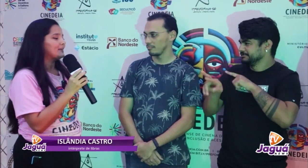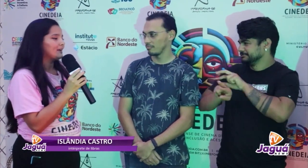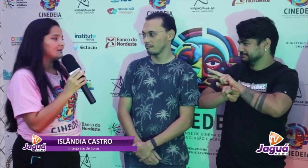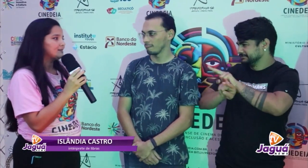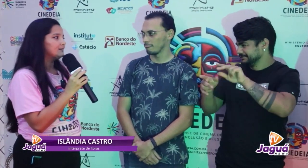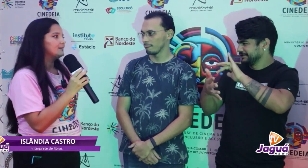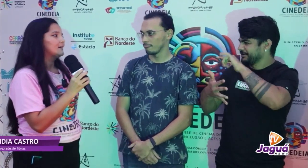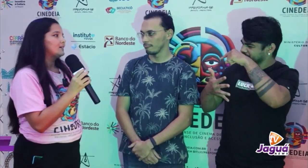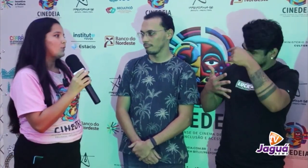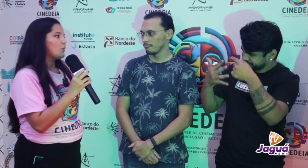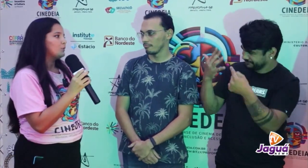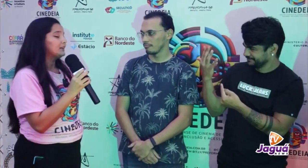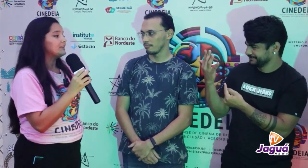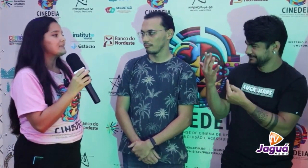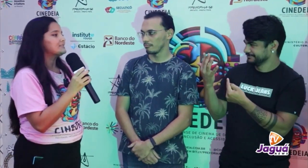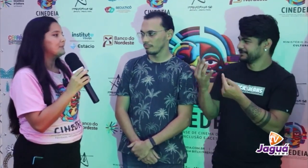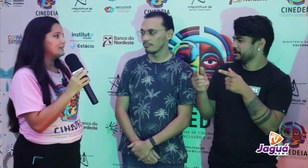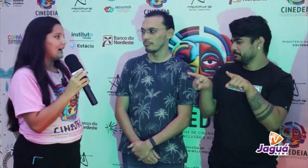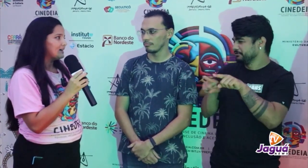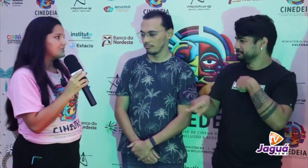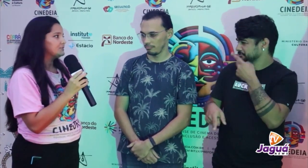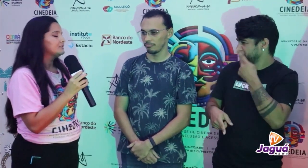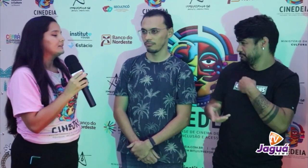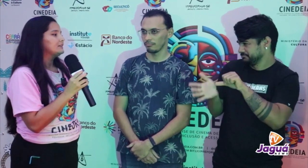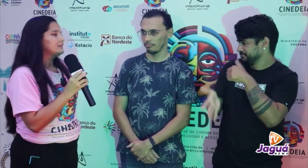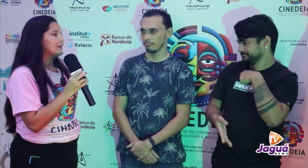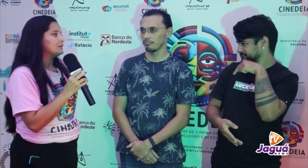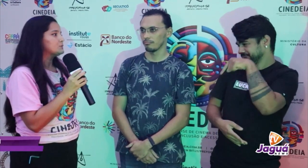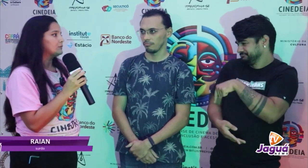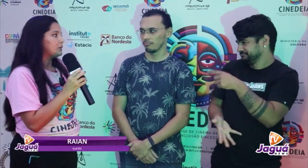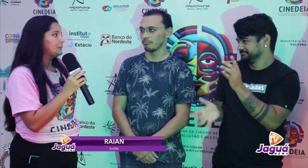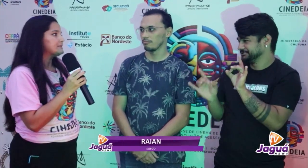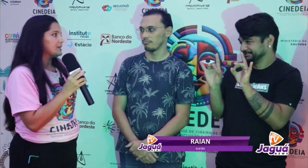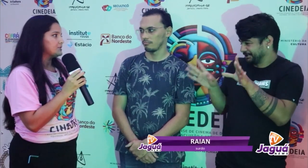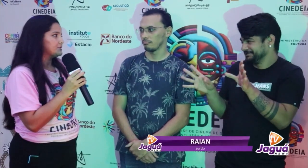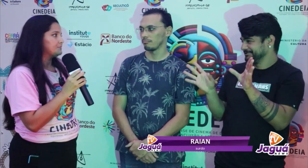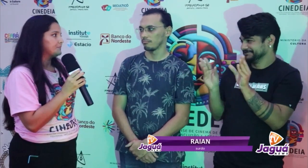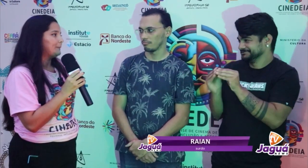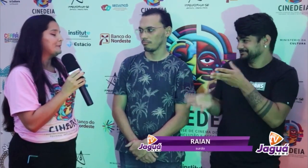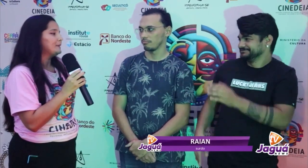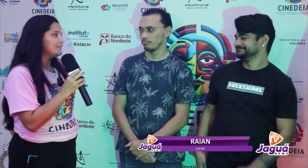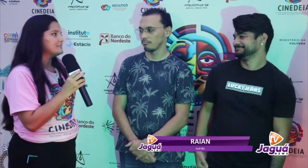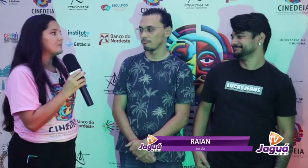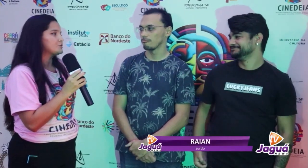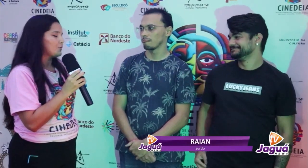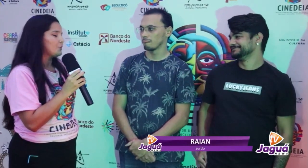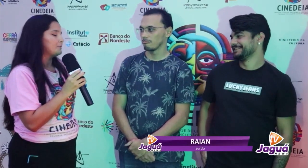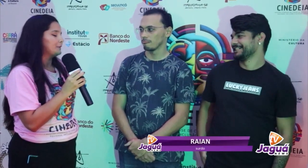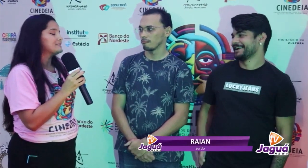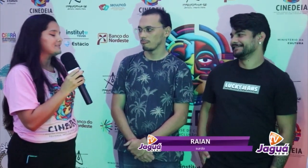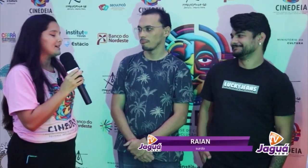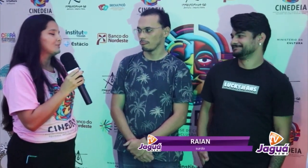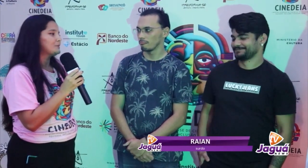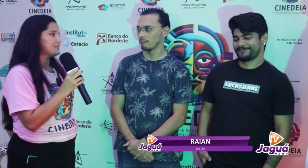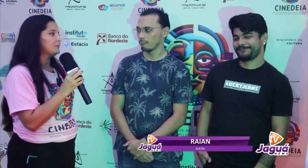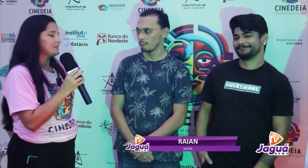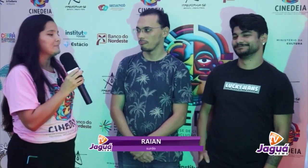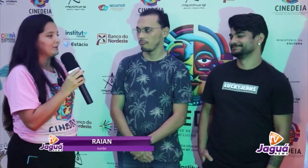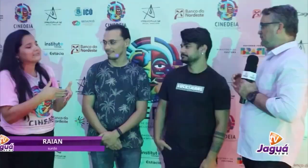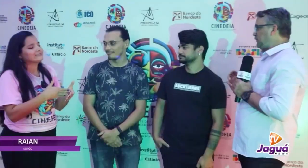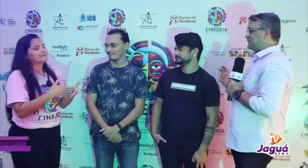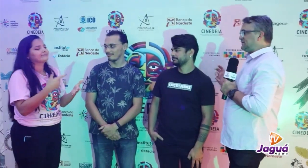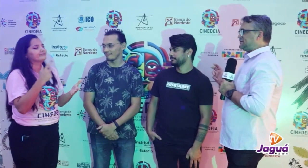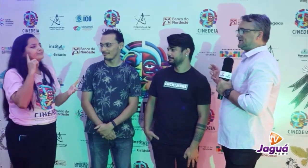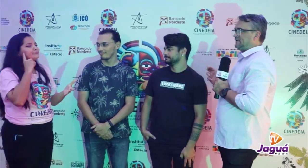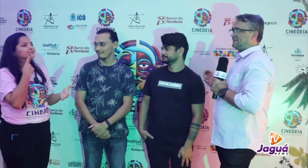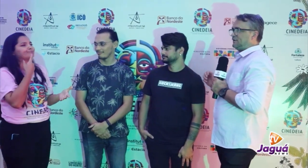de uma experiência com tanta acessibilidade e a inclusão tão presente. É a primeira vez que eu estou presenciando esse